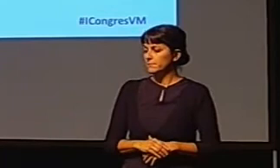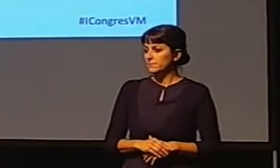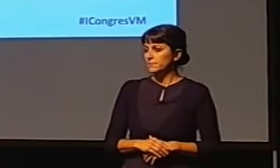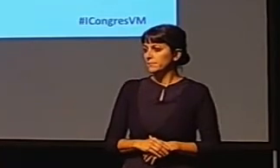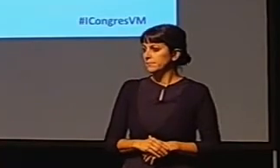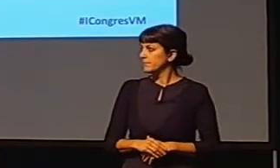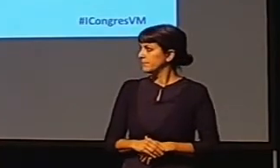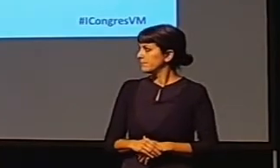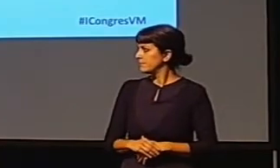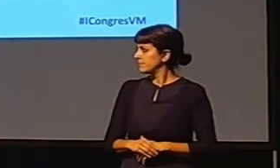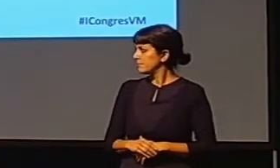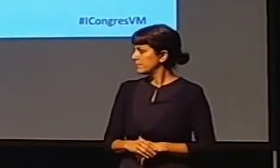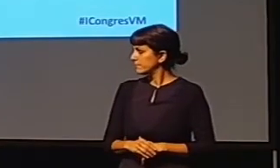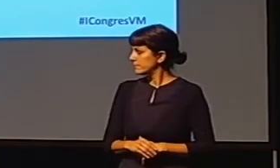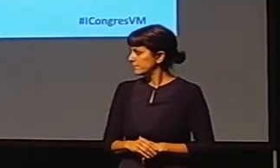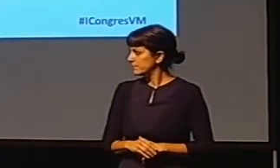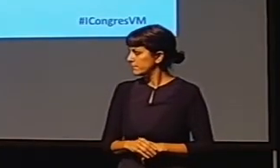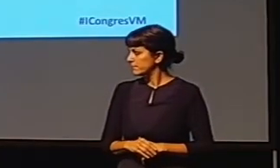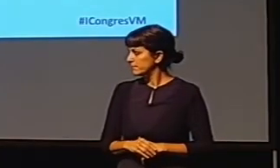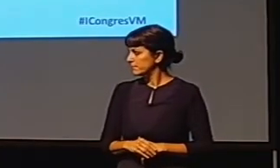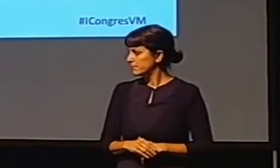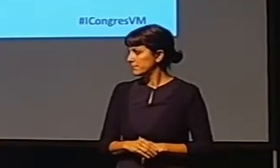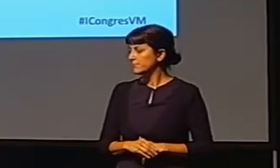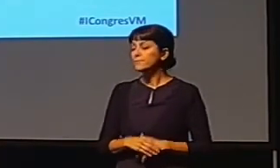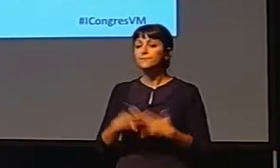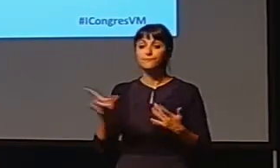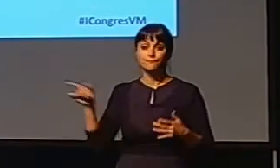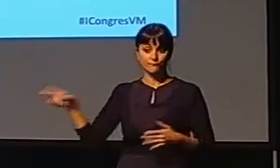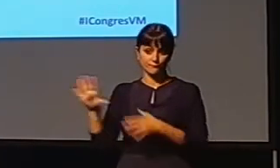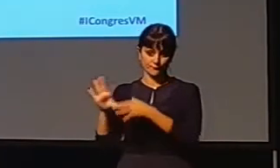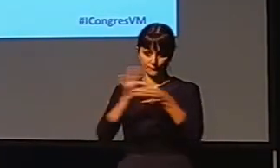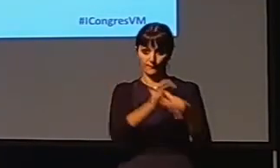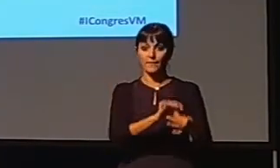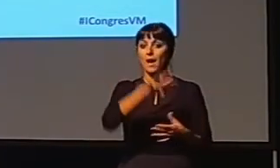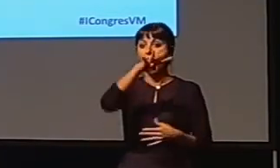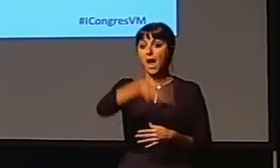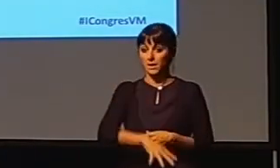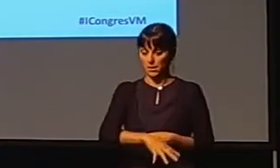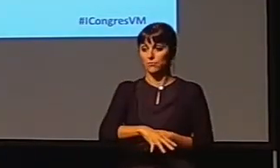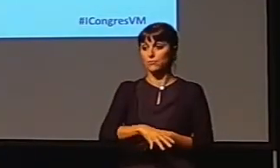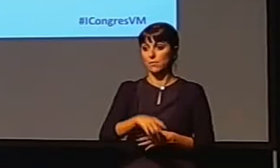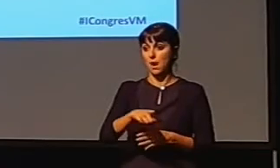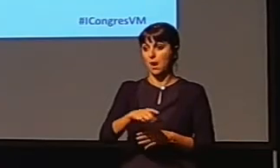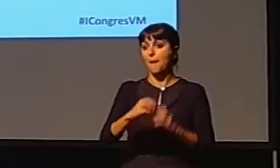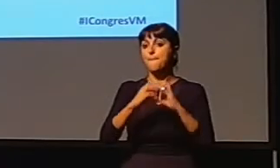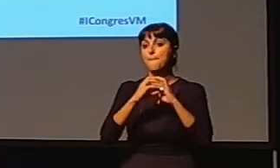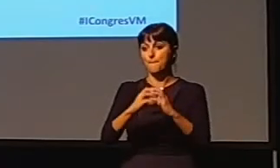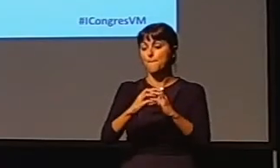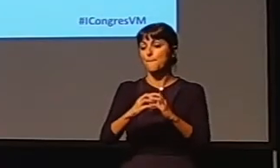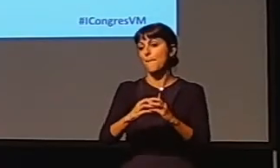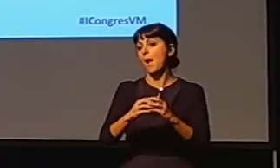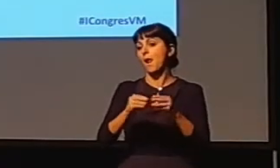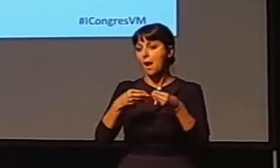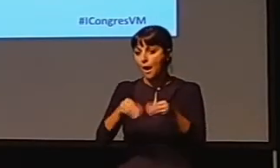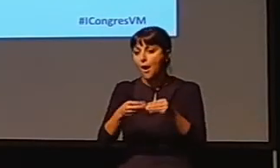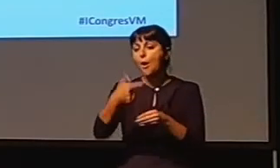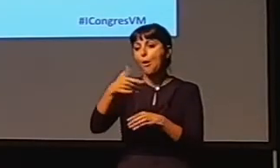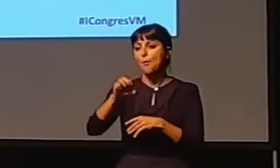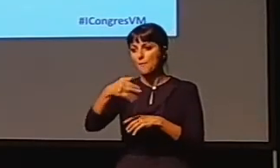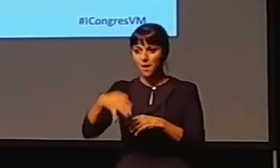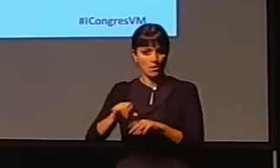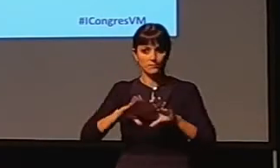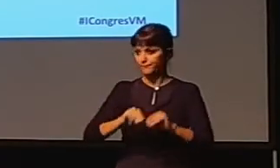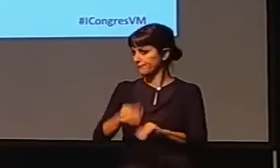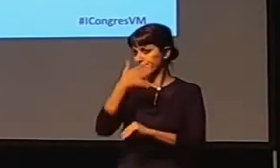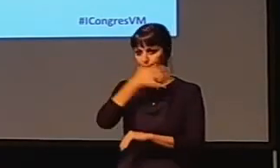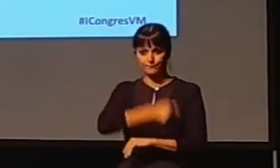I és una denúncia que té a veure amb que a Catalunya les bales de goma no es poden utilitzar i s'està vulnerant aquest